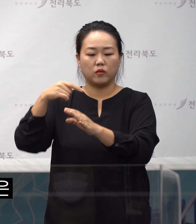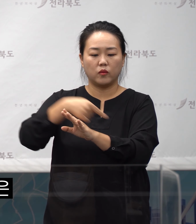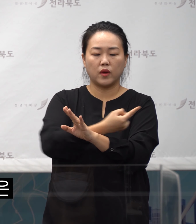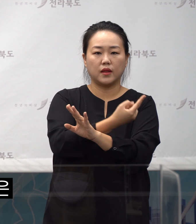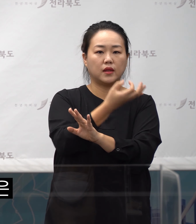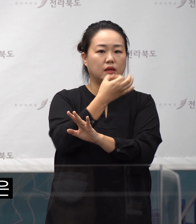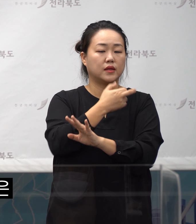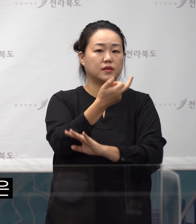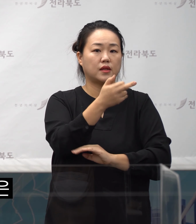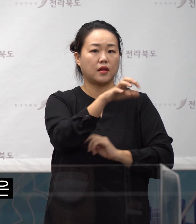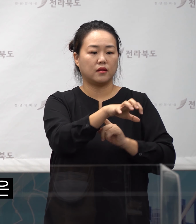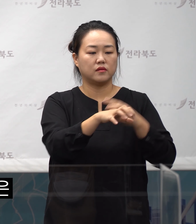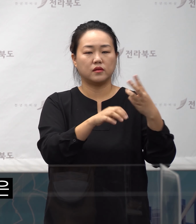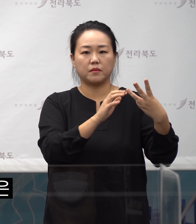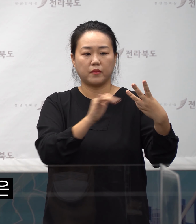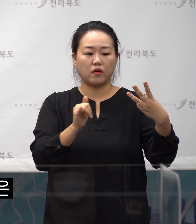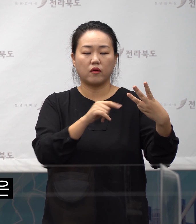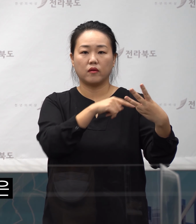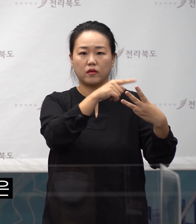익산에서의 그 3명은